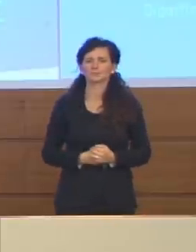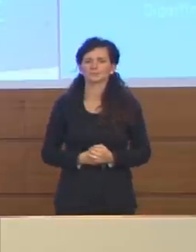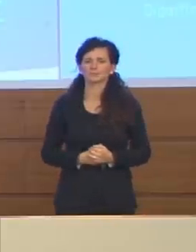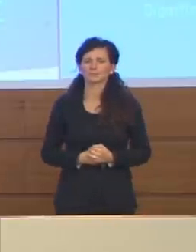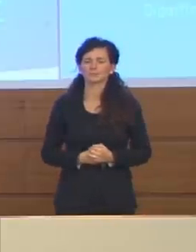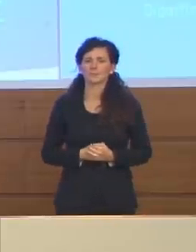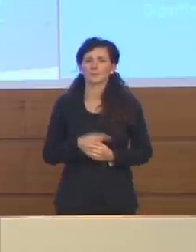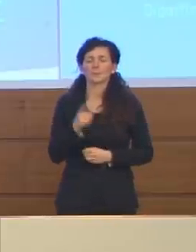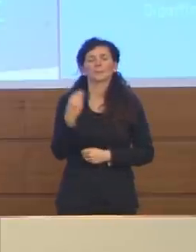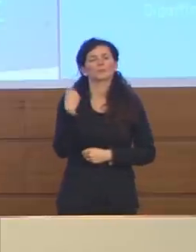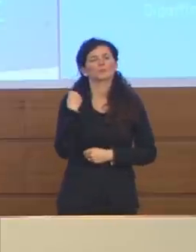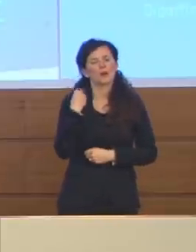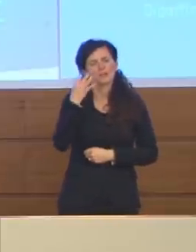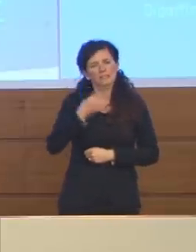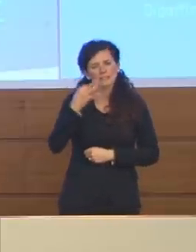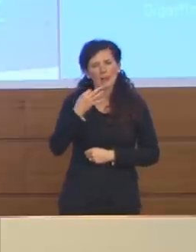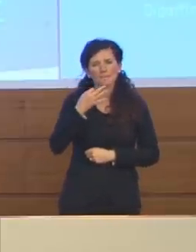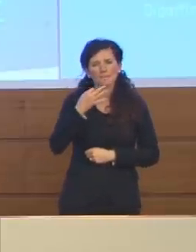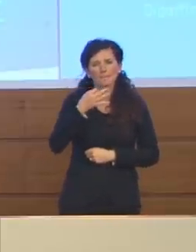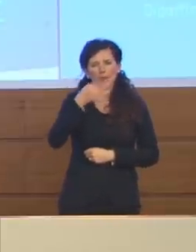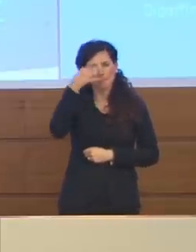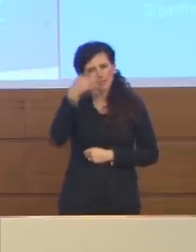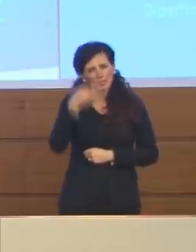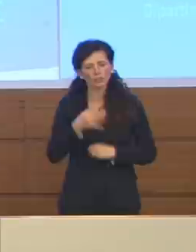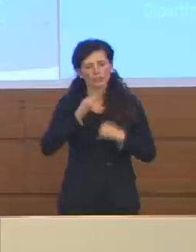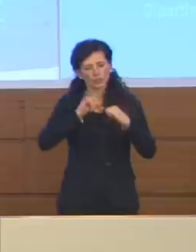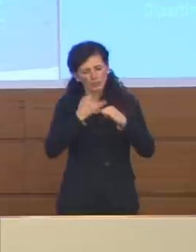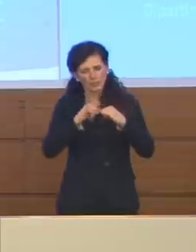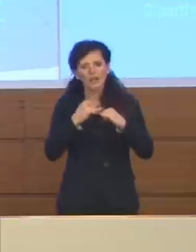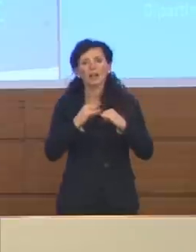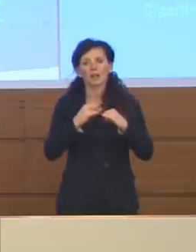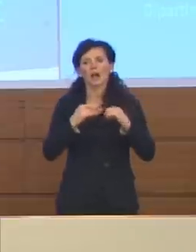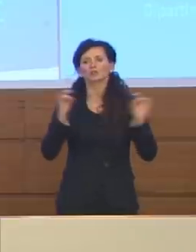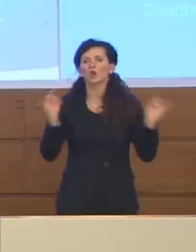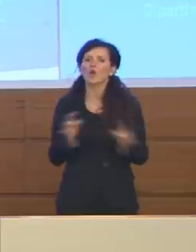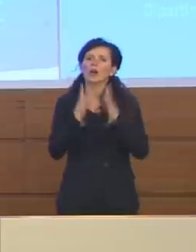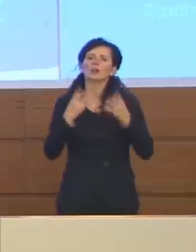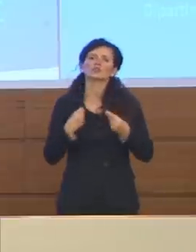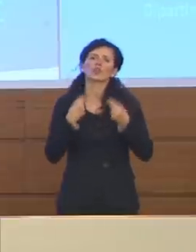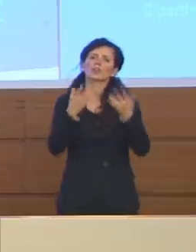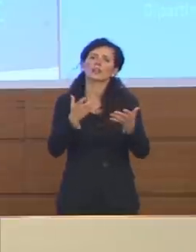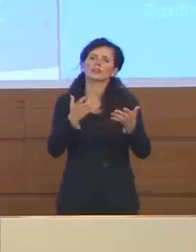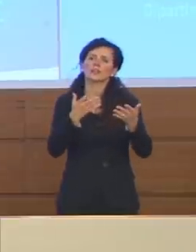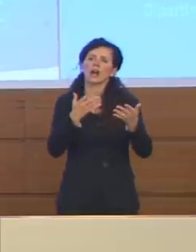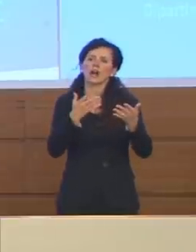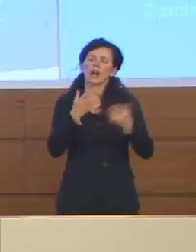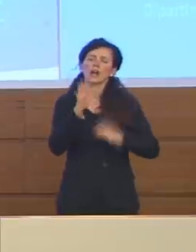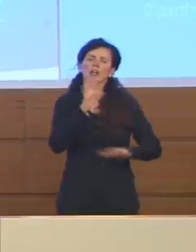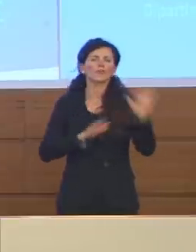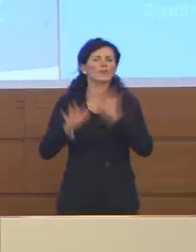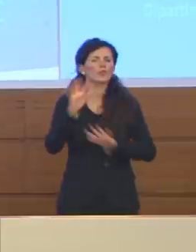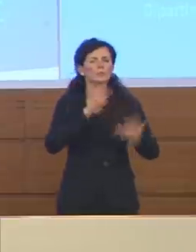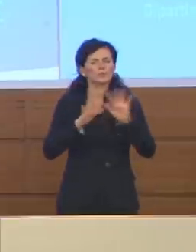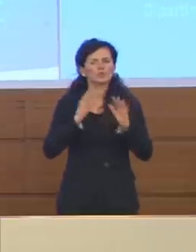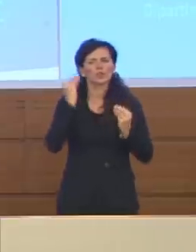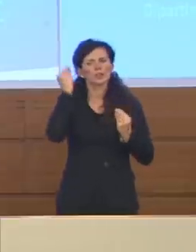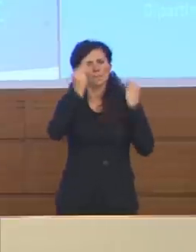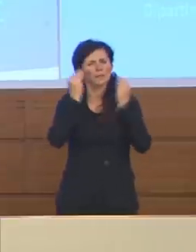assolutamente puntuale che offrono lo spunto per condividere pensieri